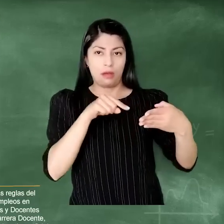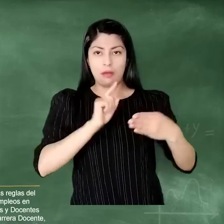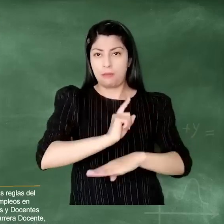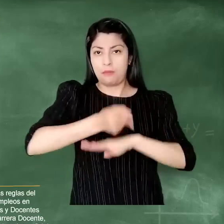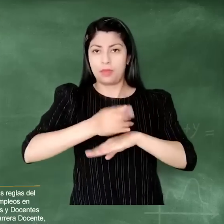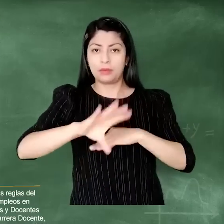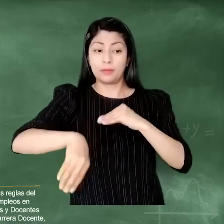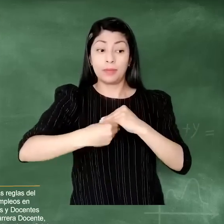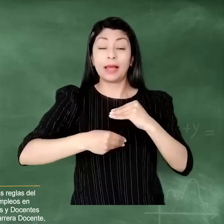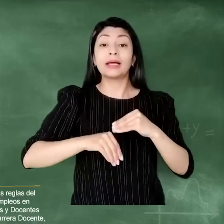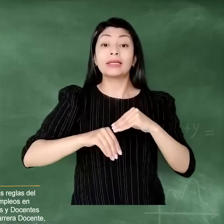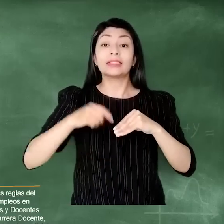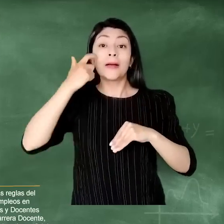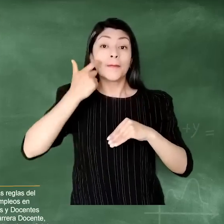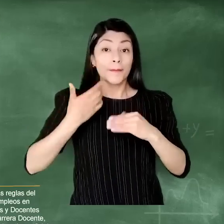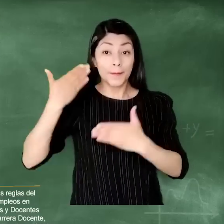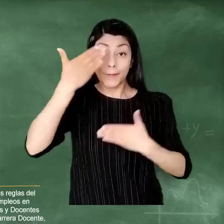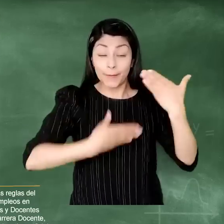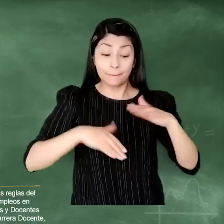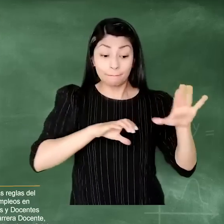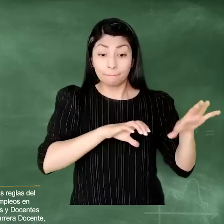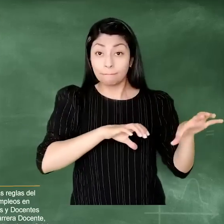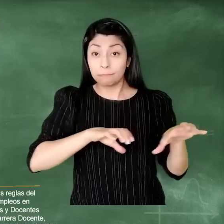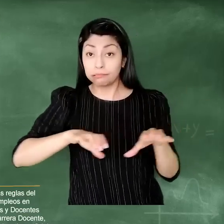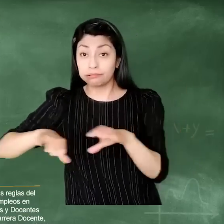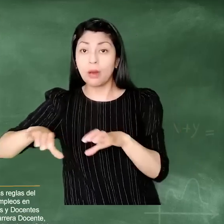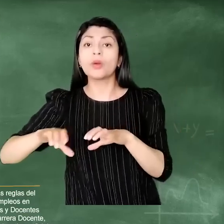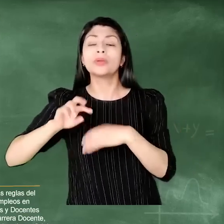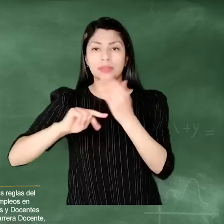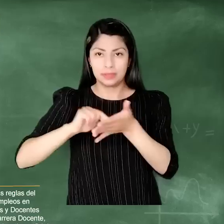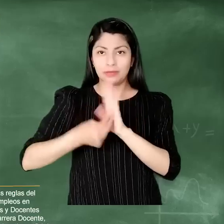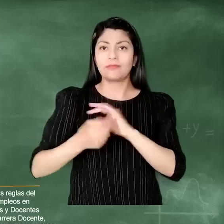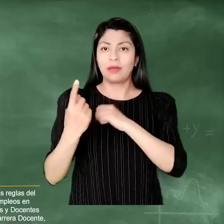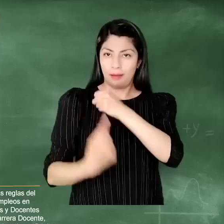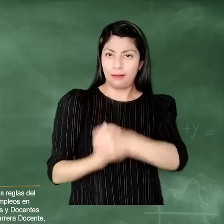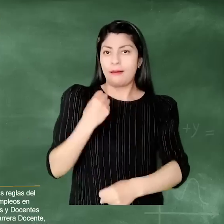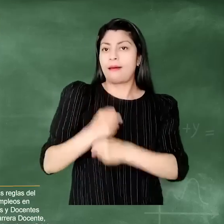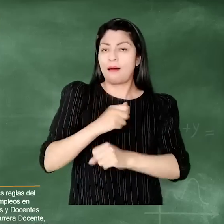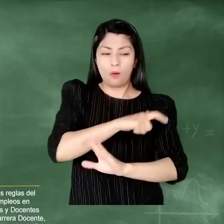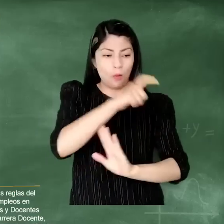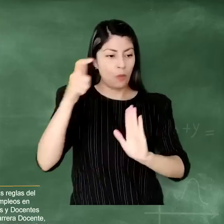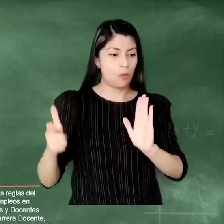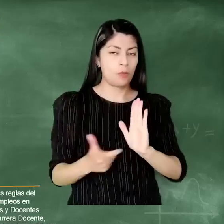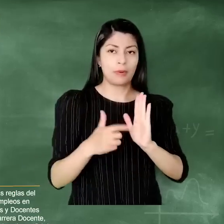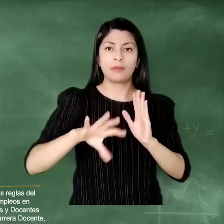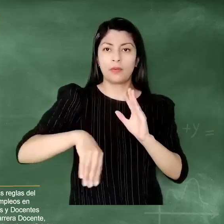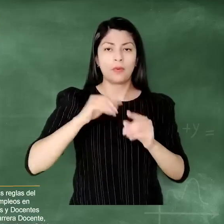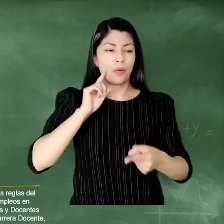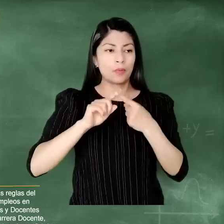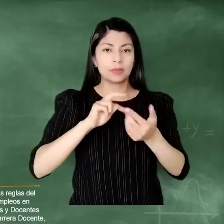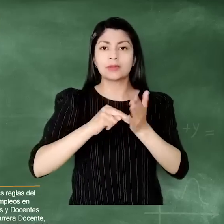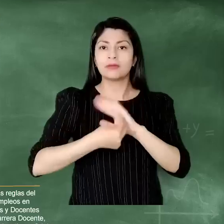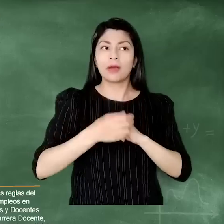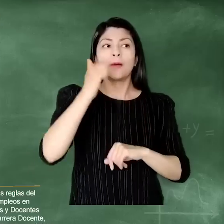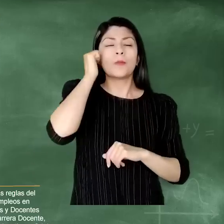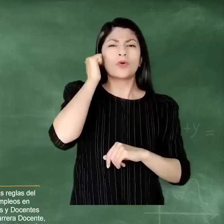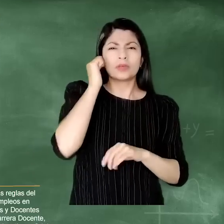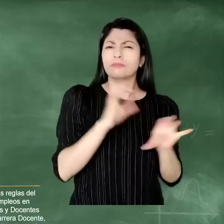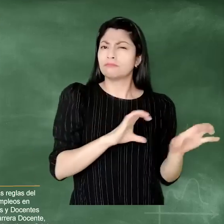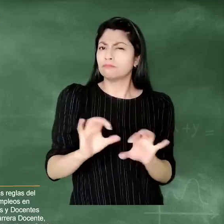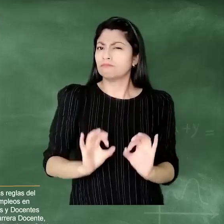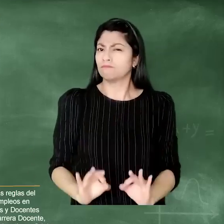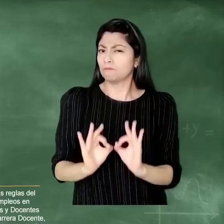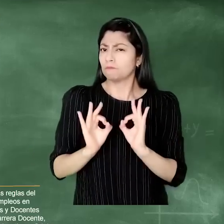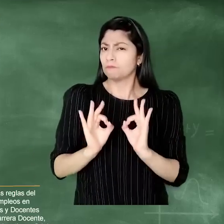calendario. El período de prueba tendrá una duración hasta culminar el año escolar, siempre y cuando el docente o